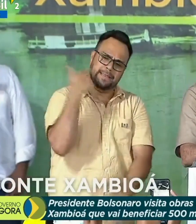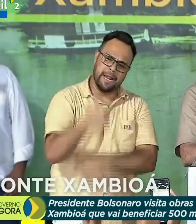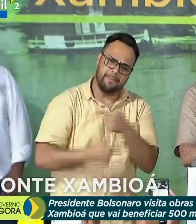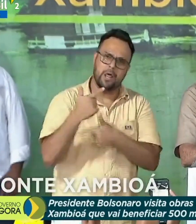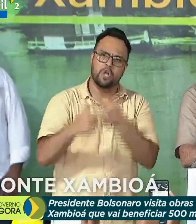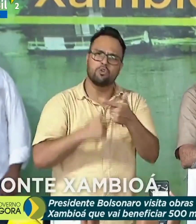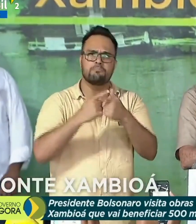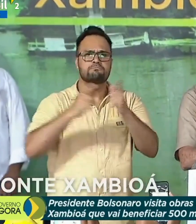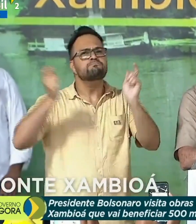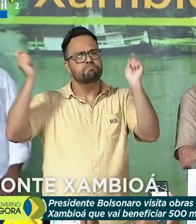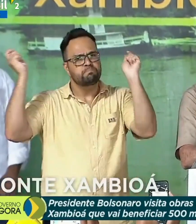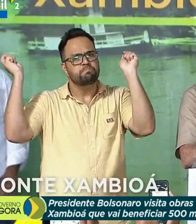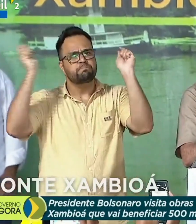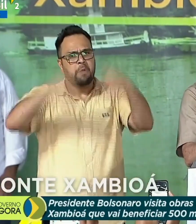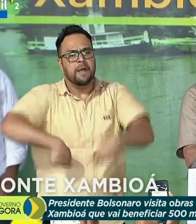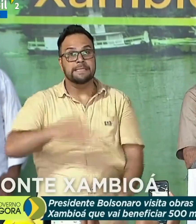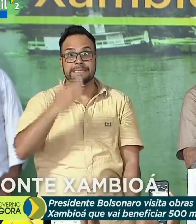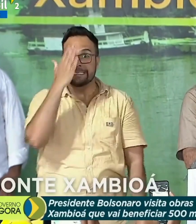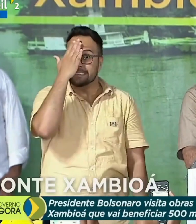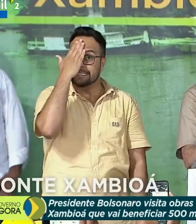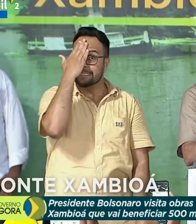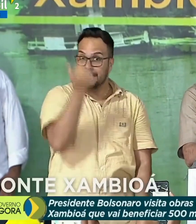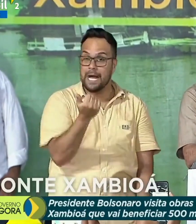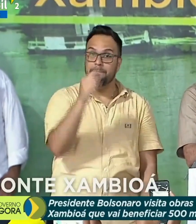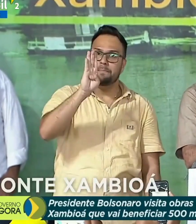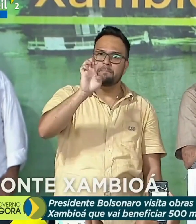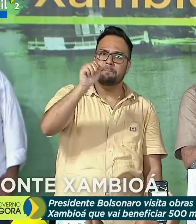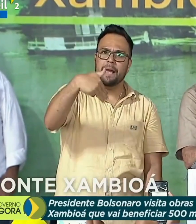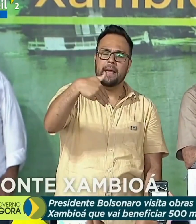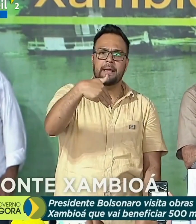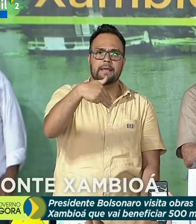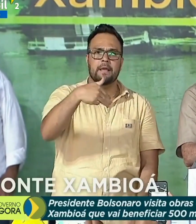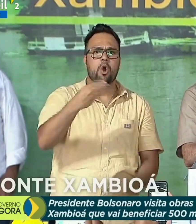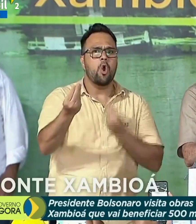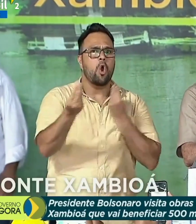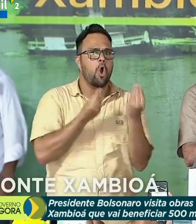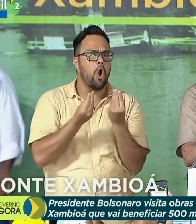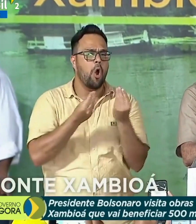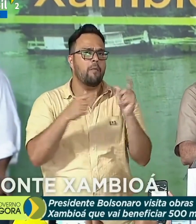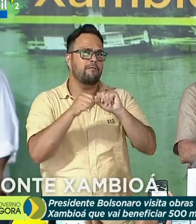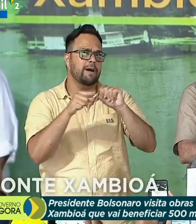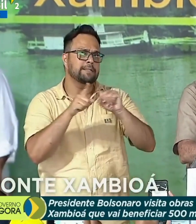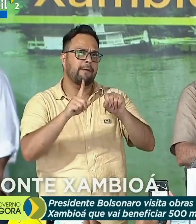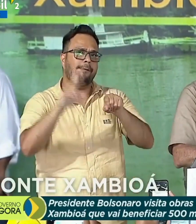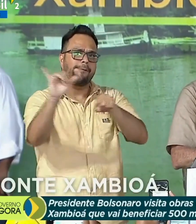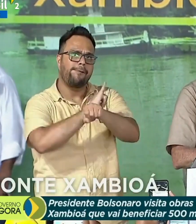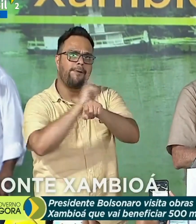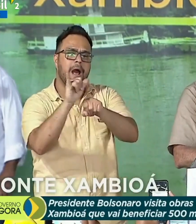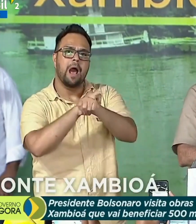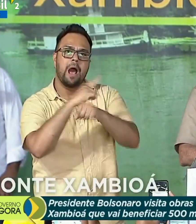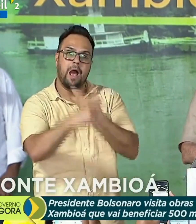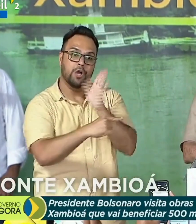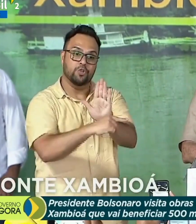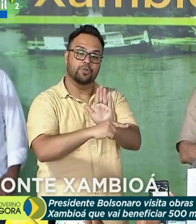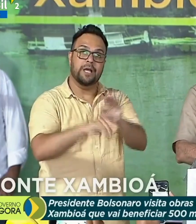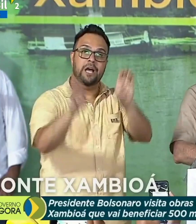competente, que sabe muito bem o que deve fazer pela infraestrutura do nosso